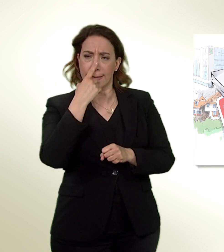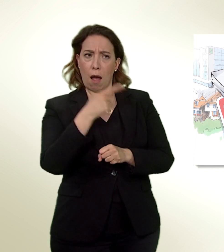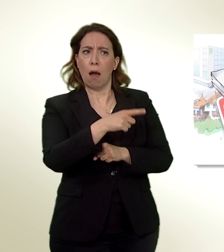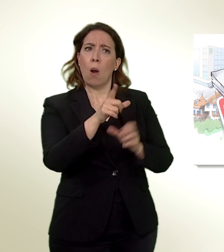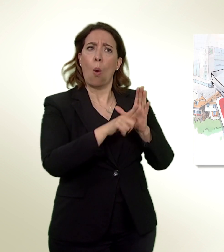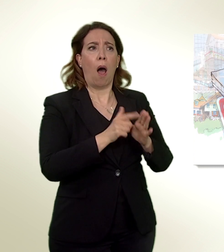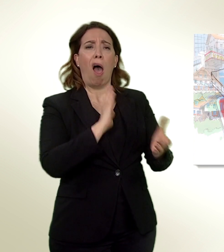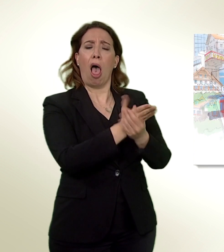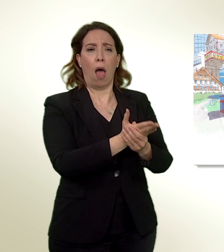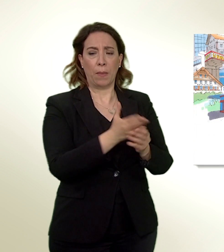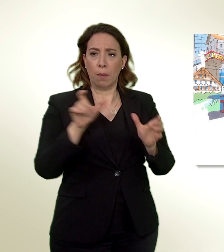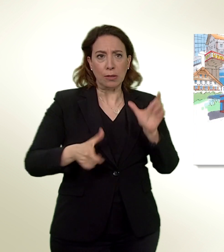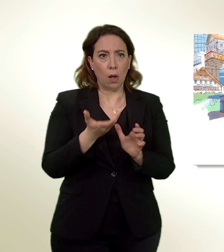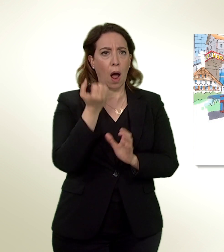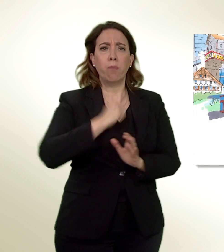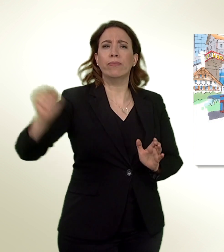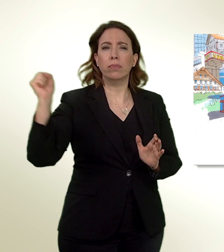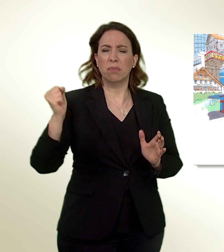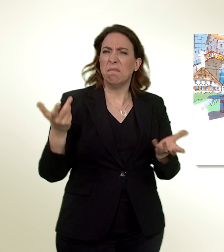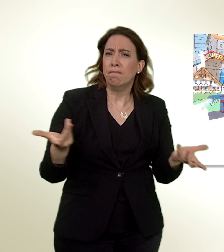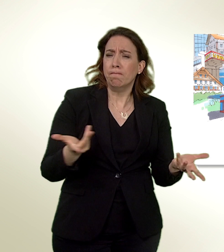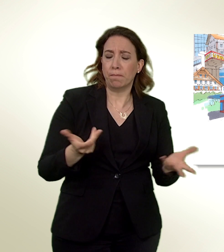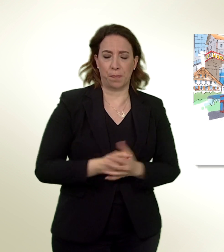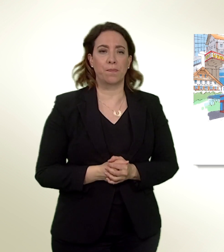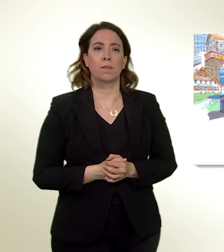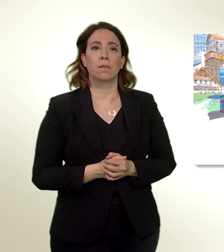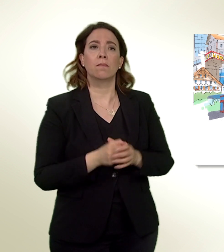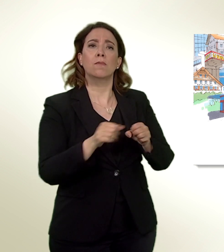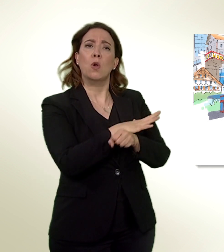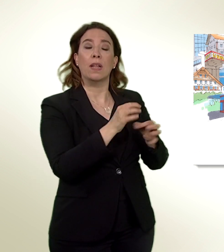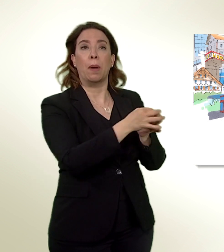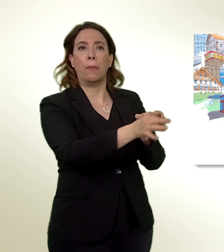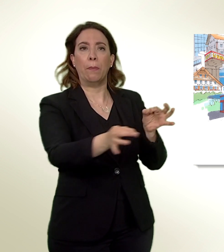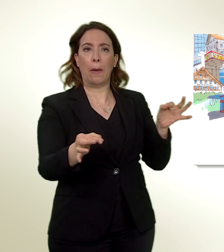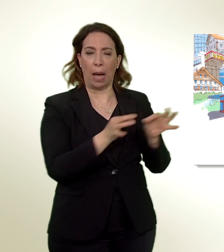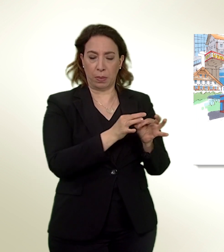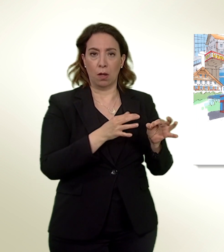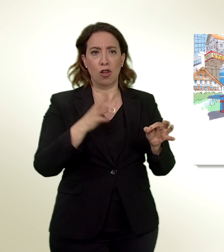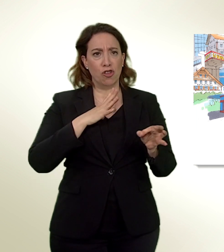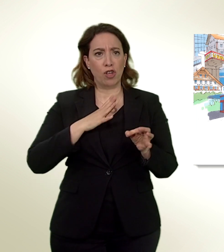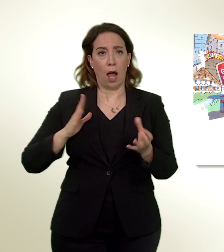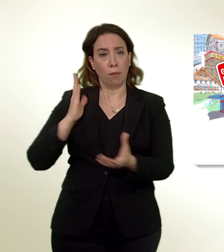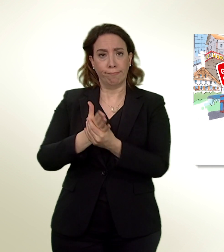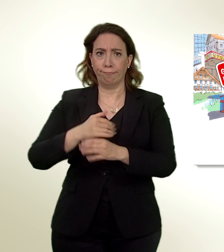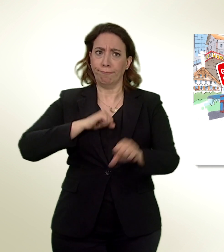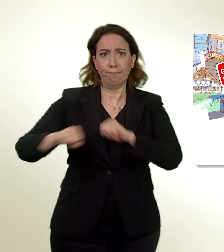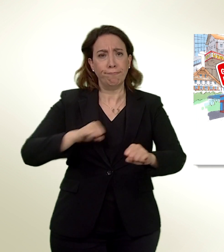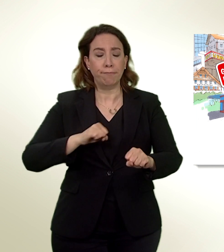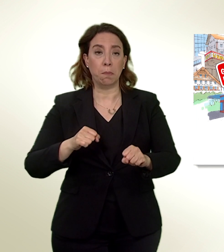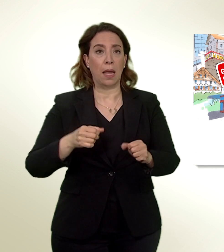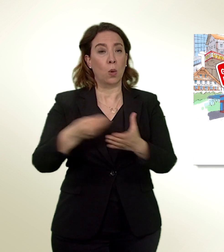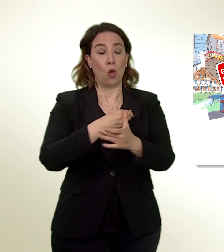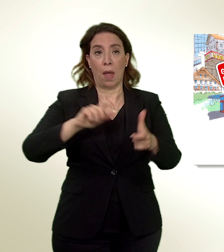contournant le peuple. De quoi s'agit-il en détail? La pandémie et les mesures prises pour la combattre ont durement frappé l'économie,